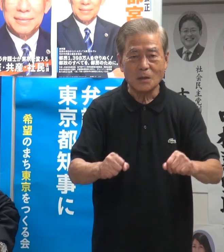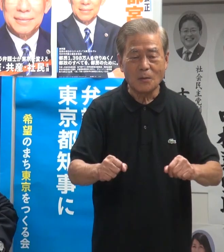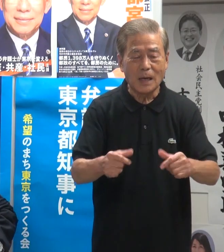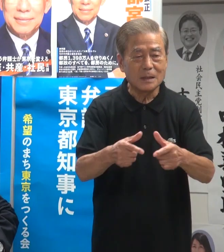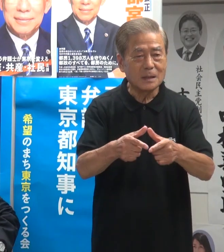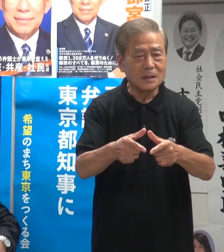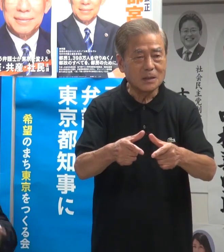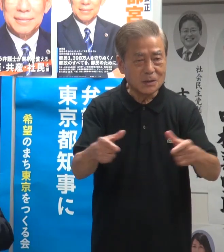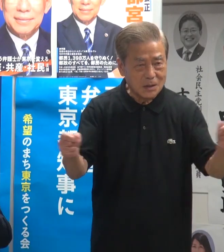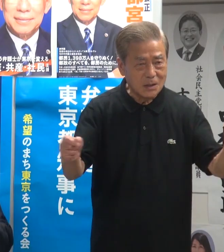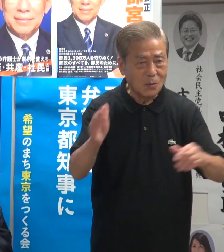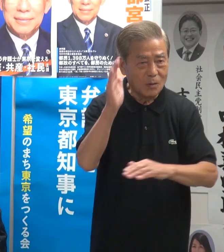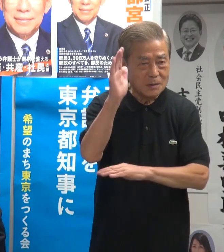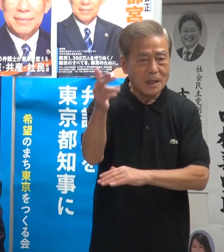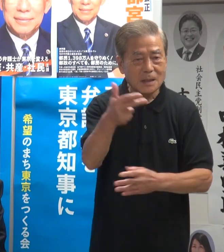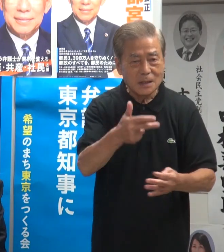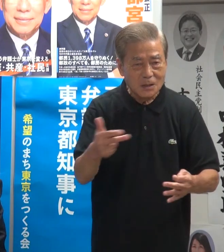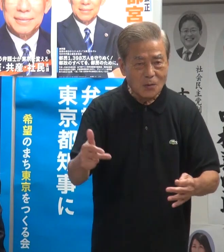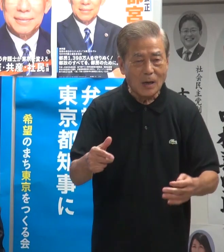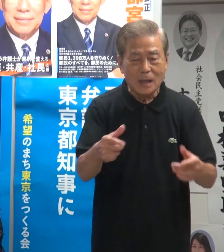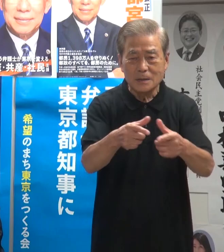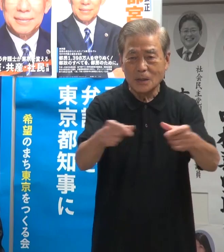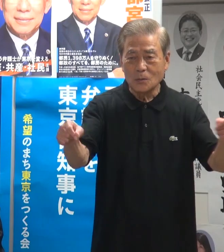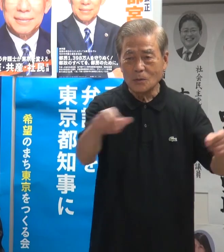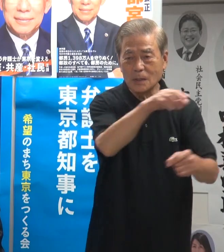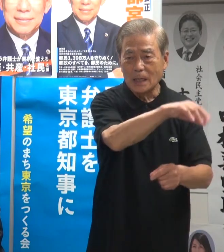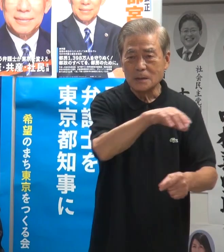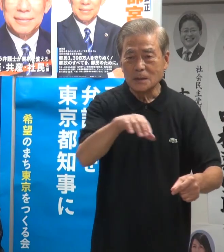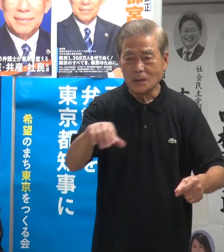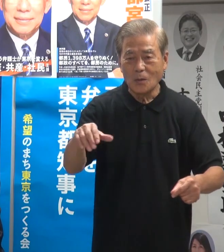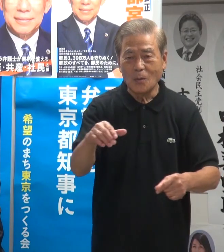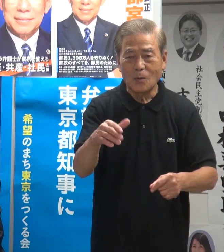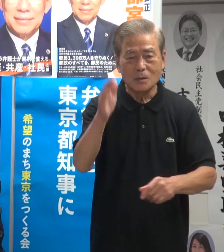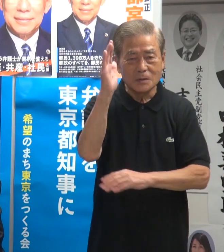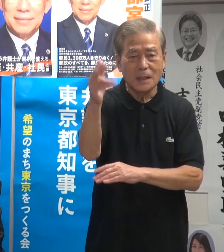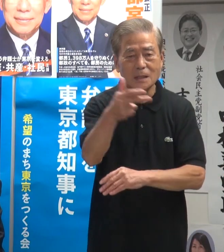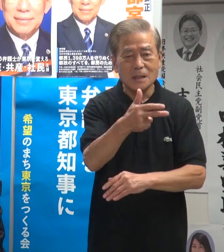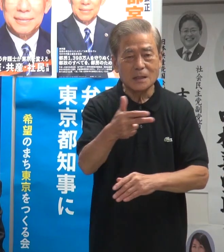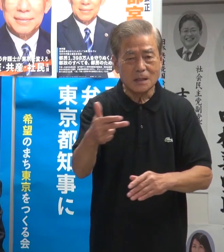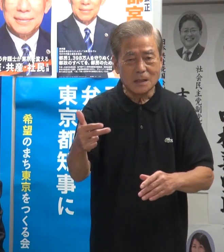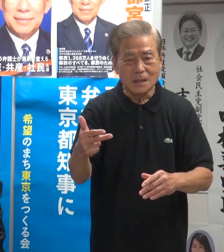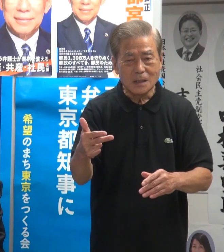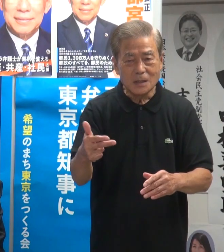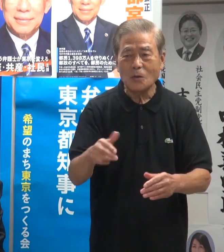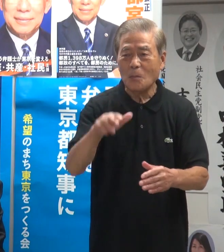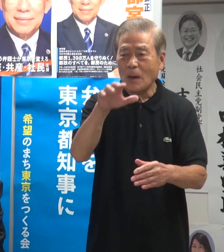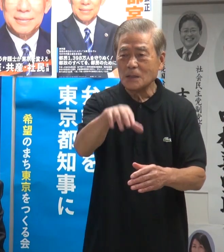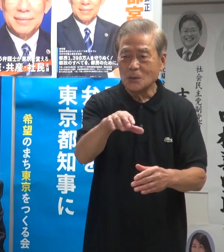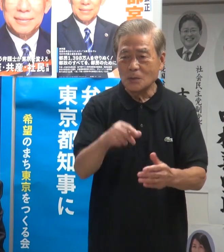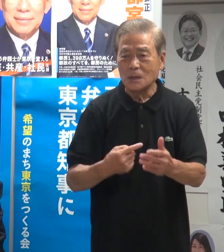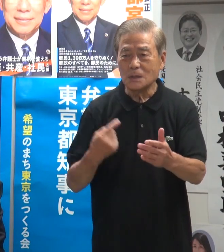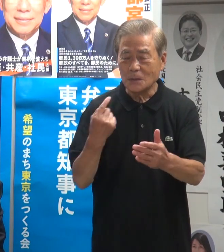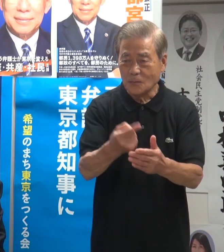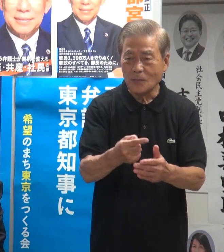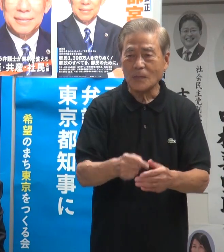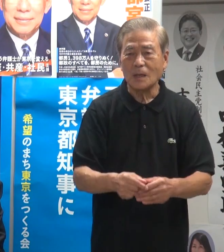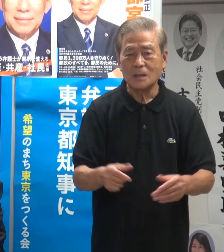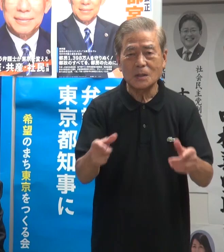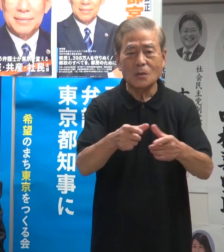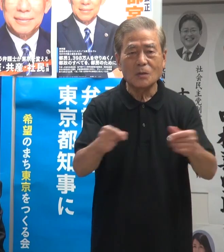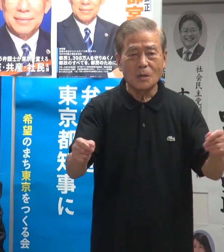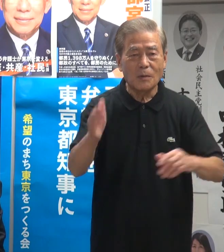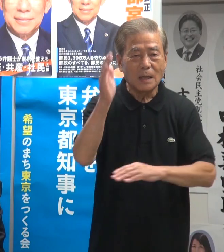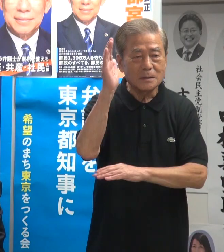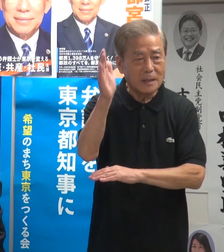が市民とか現場と直結してますからね。日本っていうのはやっぱり政治家がやっぱり運動と密着してないと思います